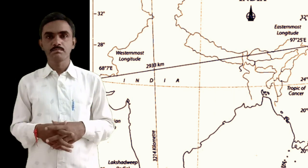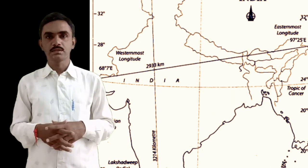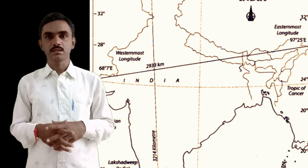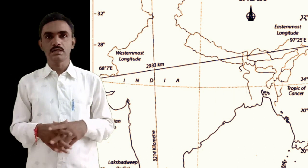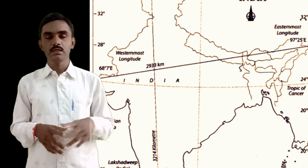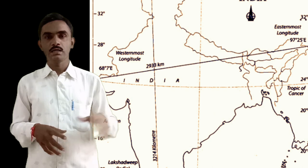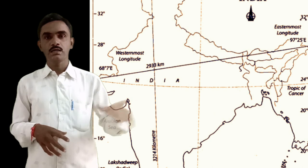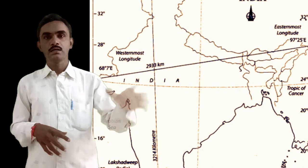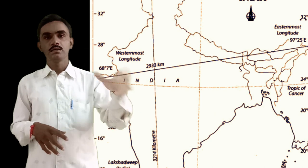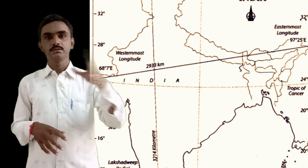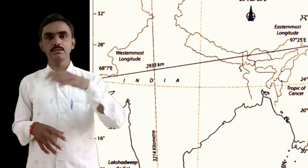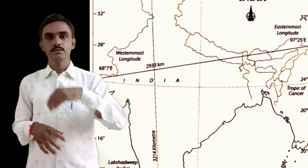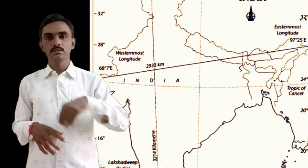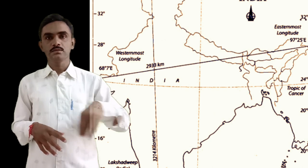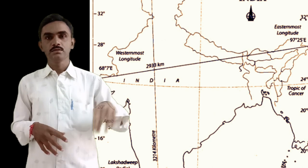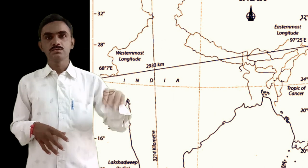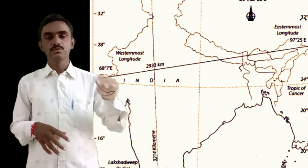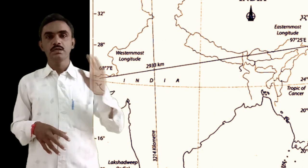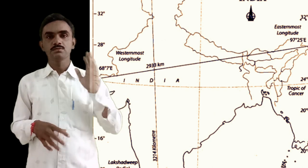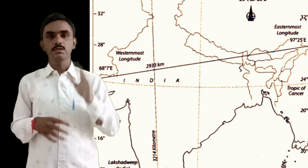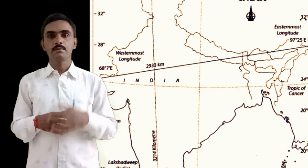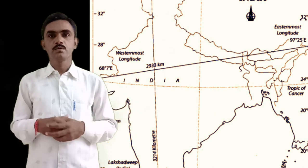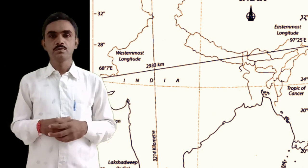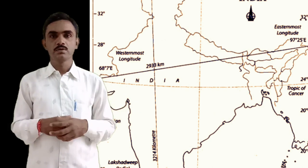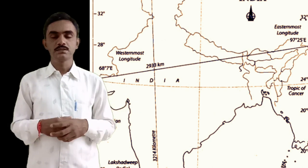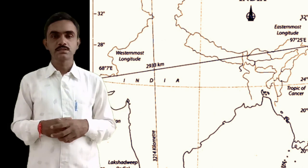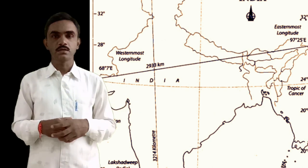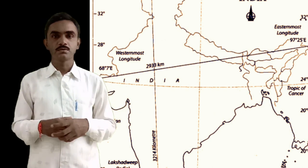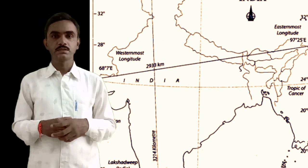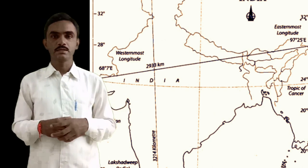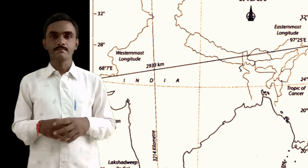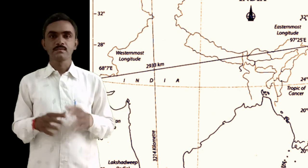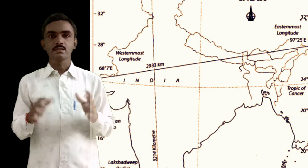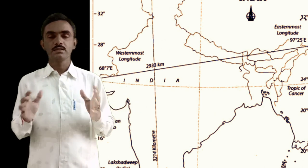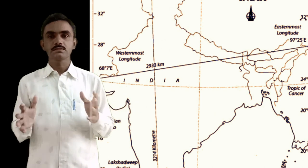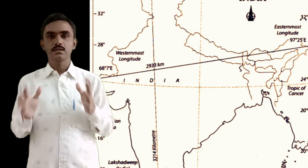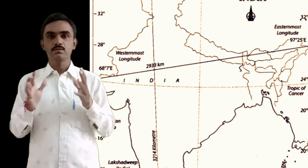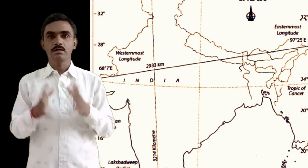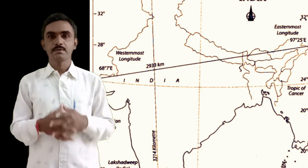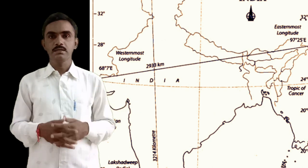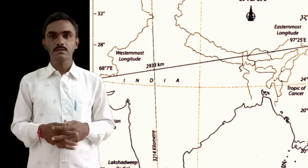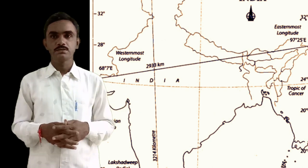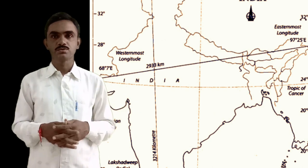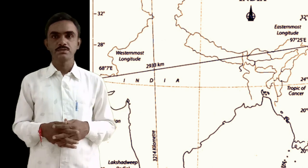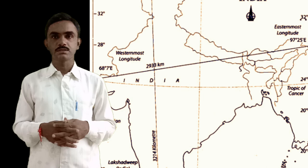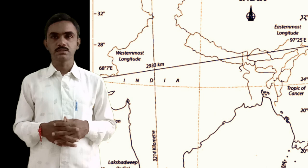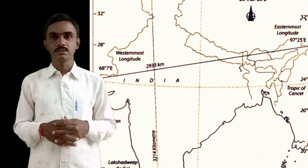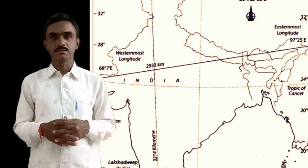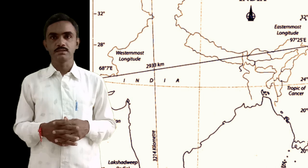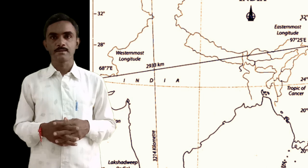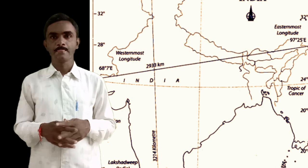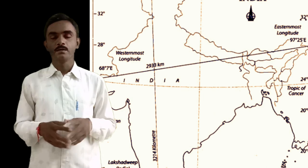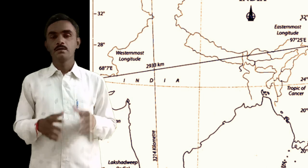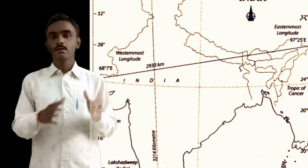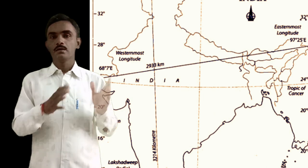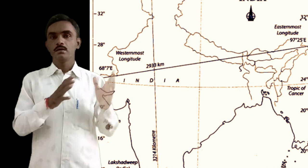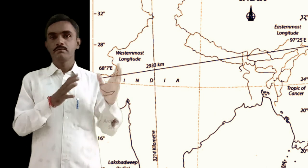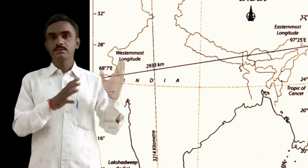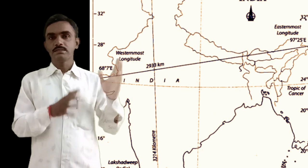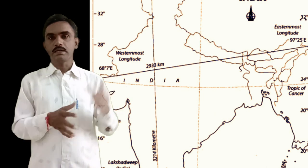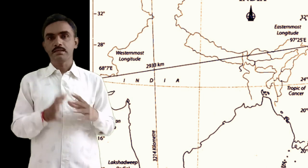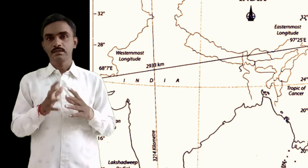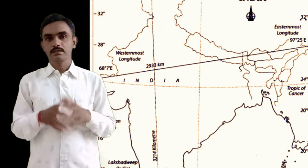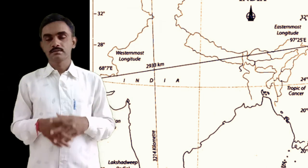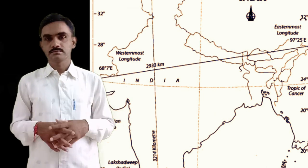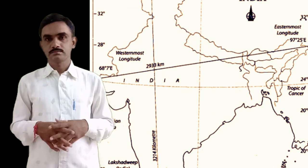વિસ્તારની અંદર પથરાયેલા જે જુદા જુદા ભૌગોલિક સ્થાનો છે એ સ્થાનો આપણે જોઈ શકીએ છીએ।